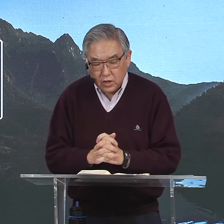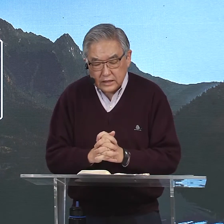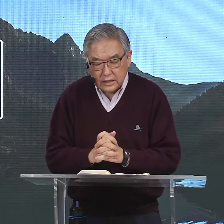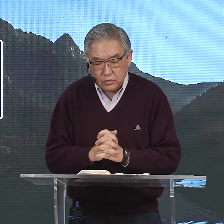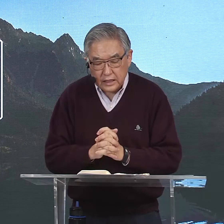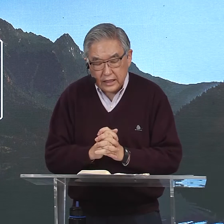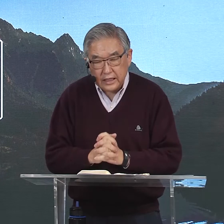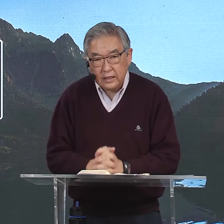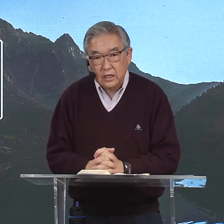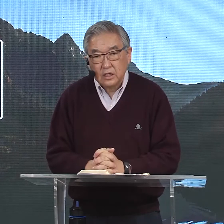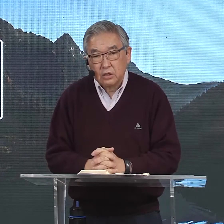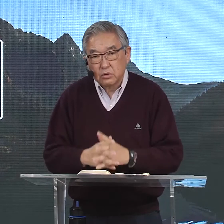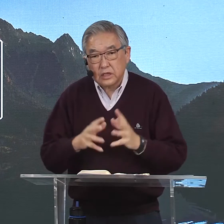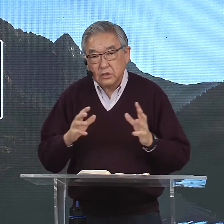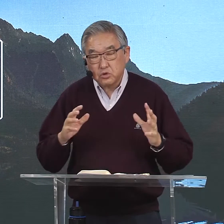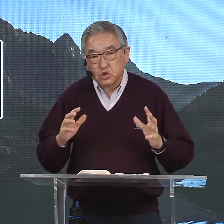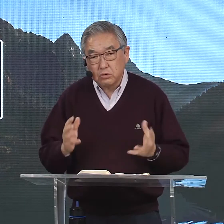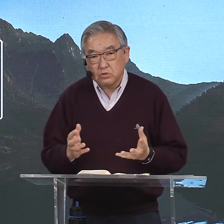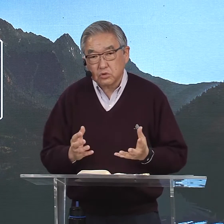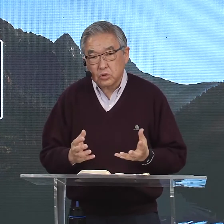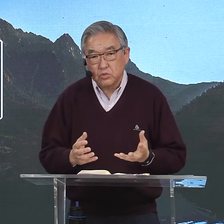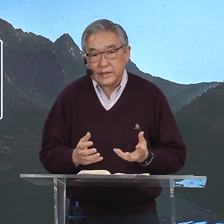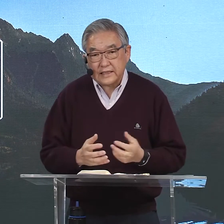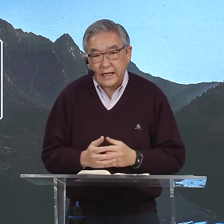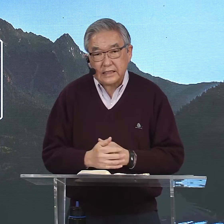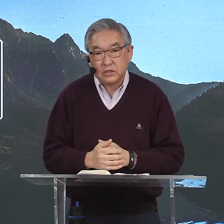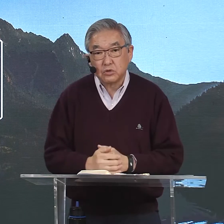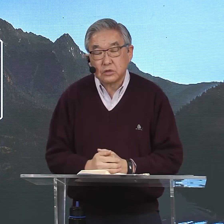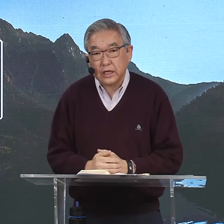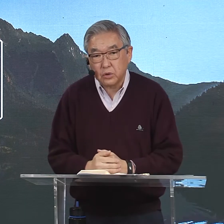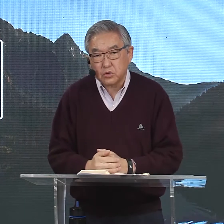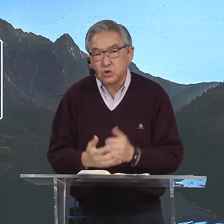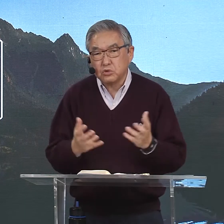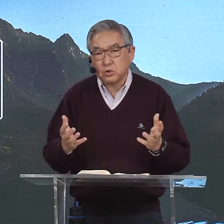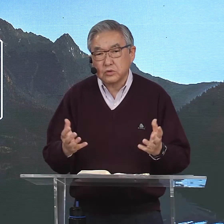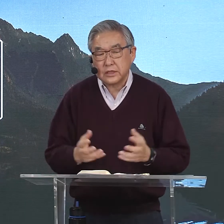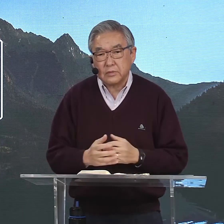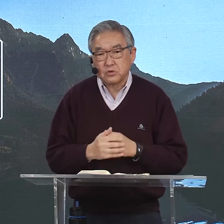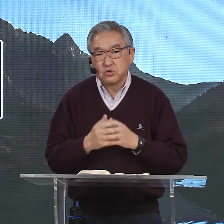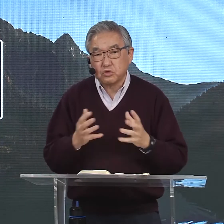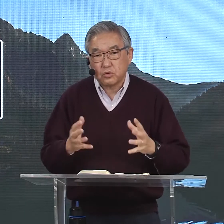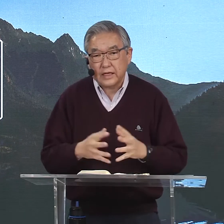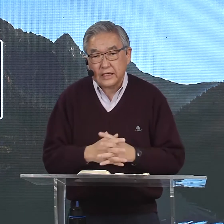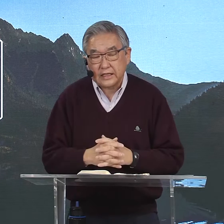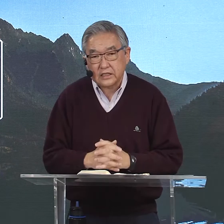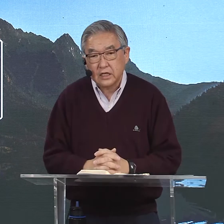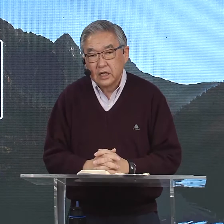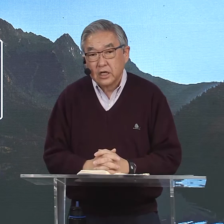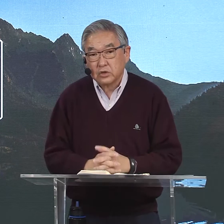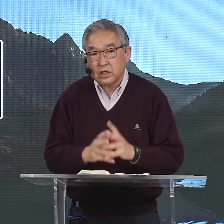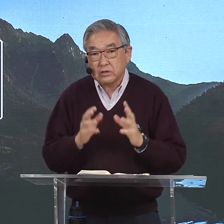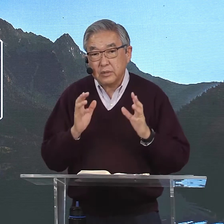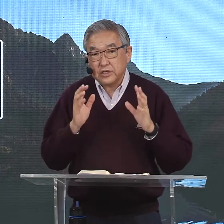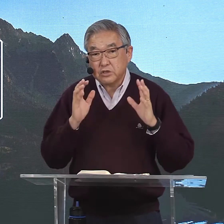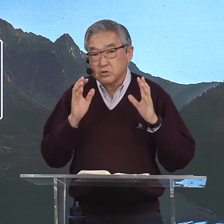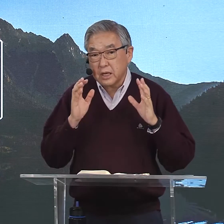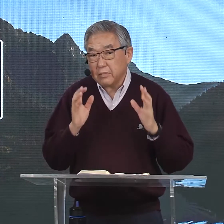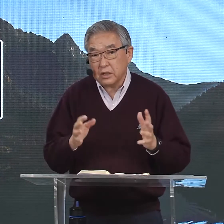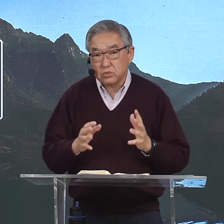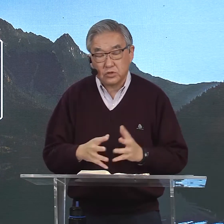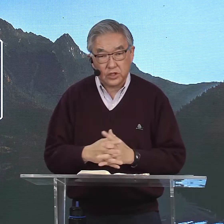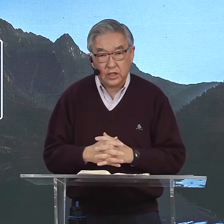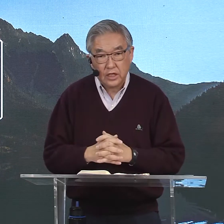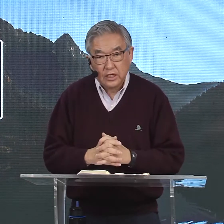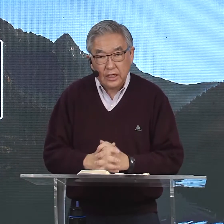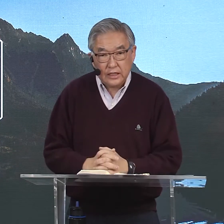então nós estamos aqui lutando juntos como o exército do senhor junto com os irmãos junto com a igreja e o senhor tá